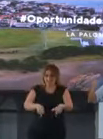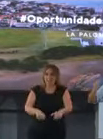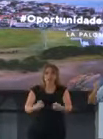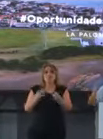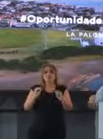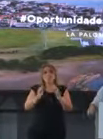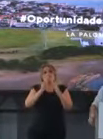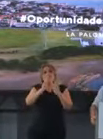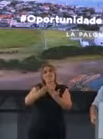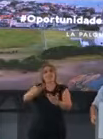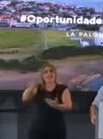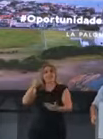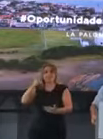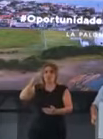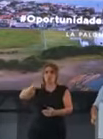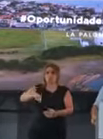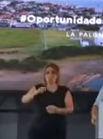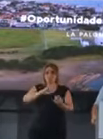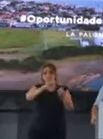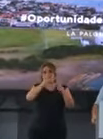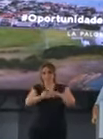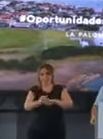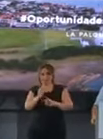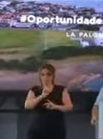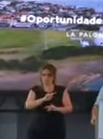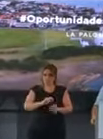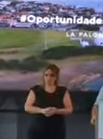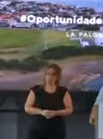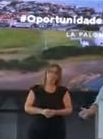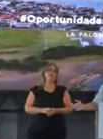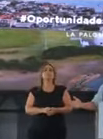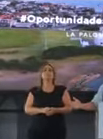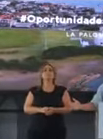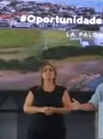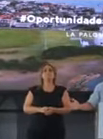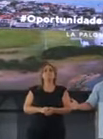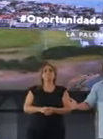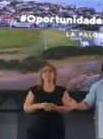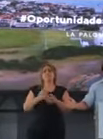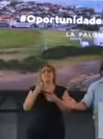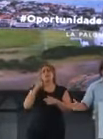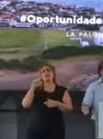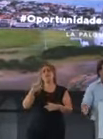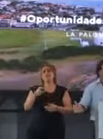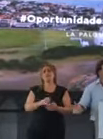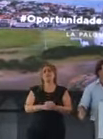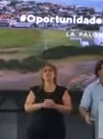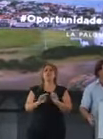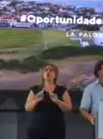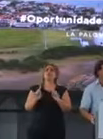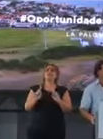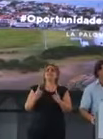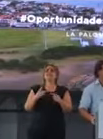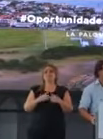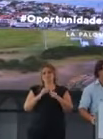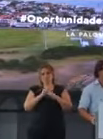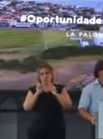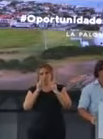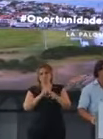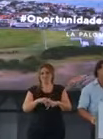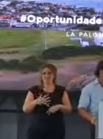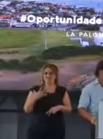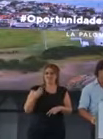Porque ya lo dijimos en la comisaría en el Parlamento Nacional. Va de suyo y no seríamos blancos ni